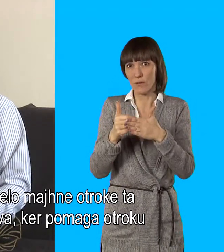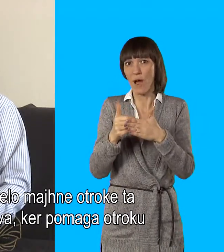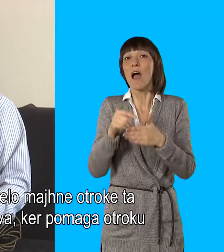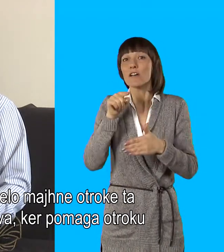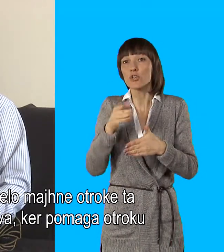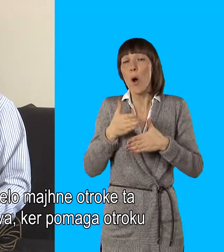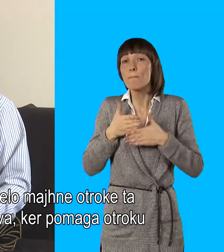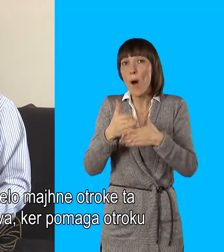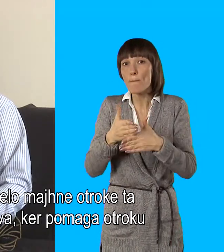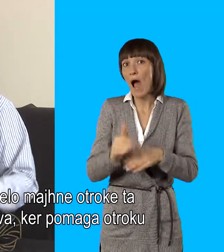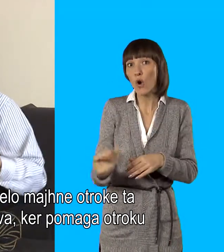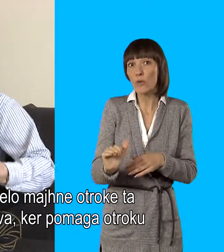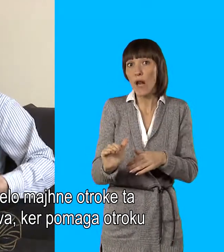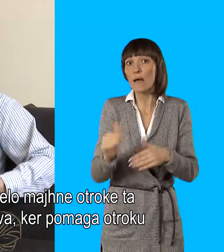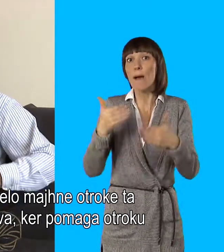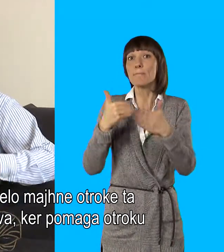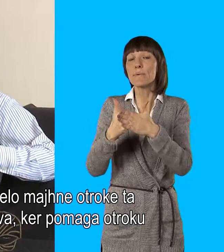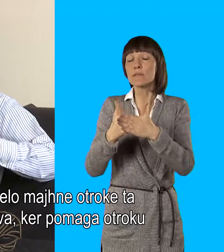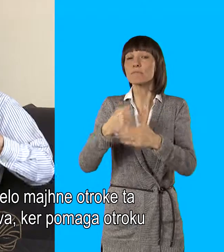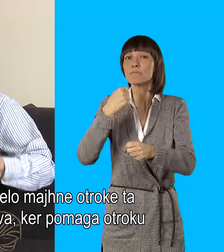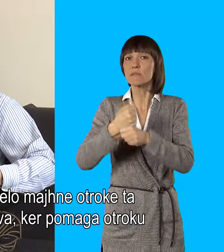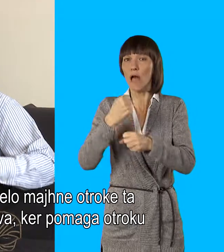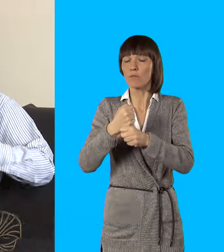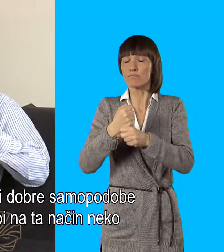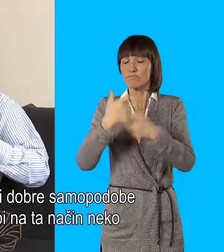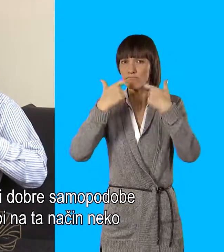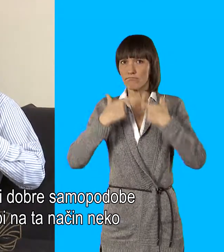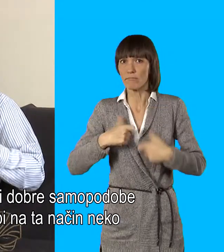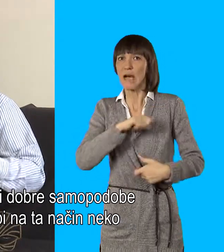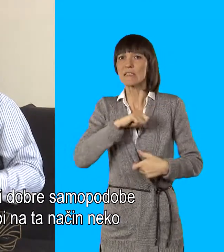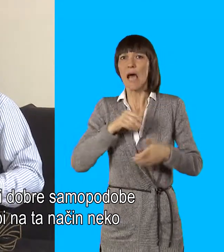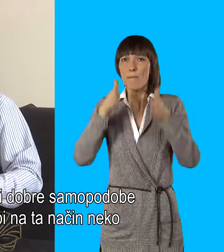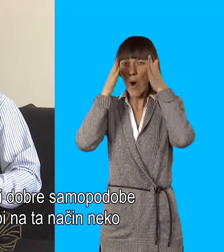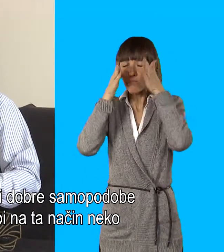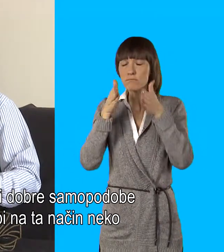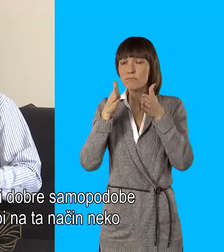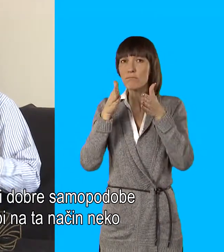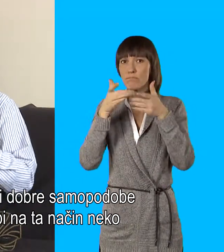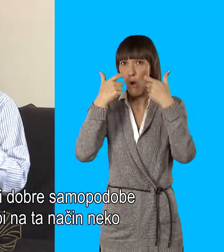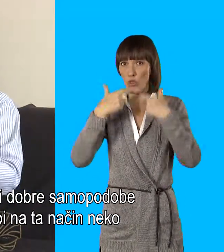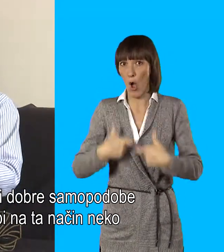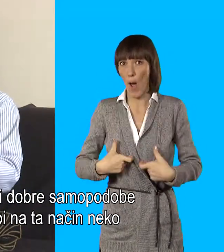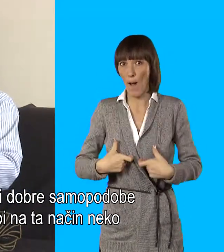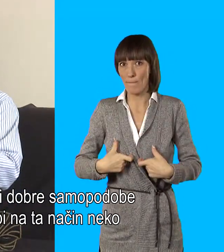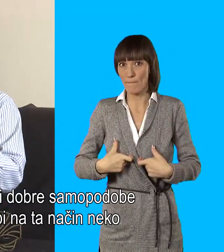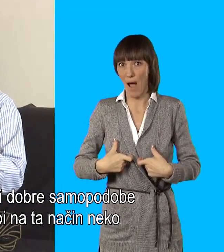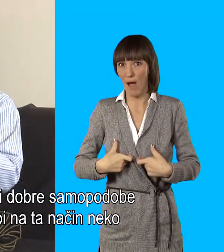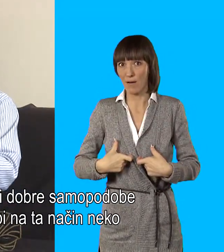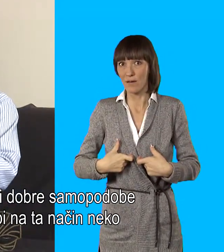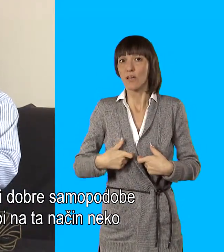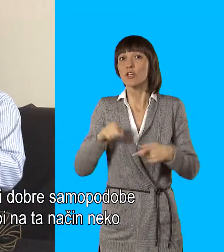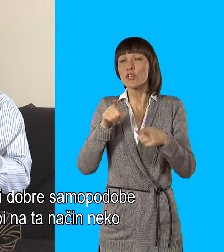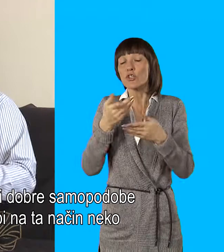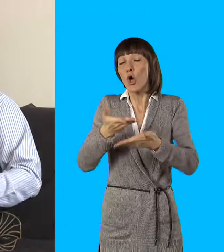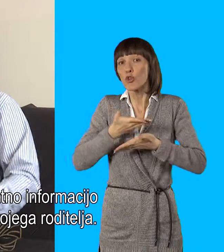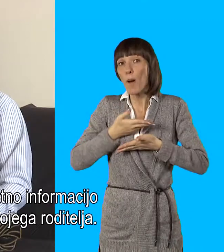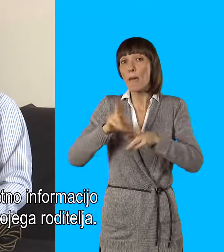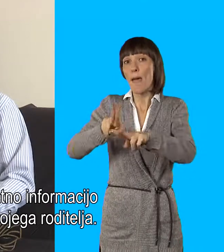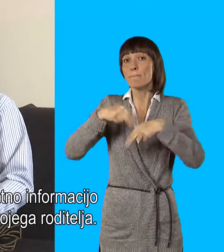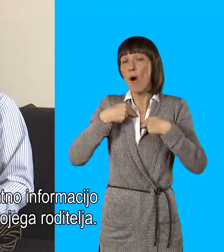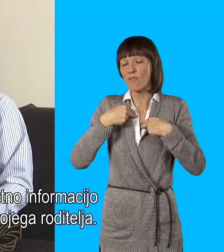takšni situaciji? Tisto, kar bi starši morali narediti v tej situaciji, je dejansko narediti to, po